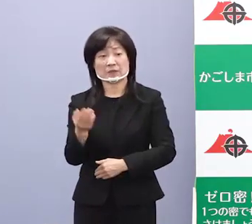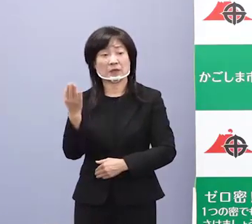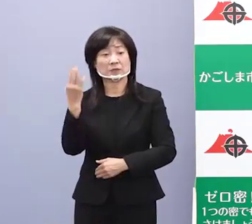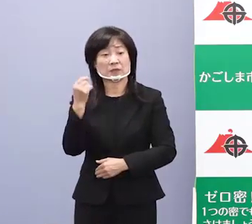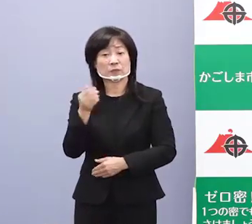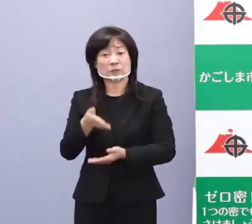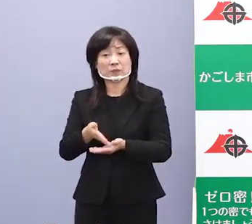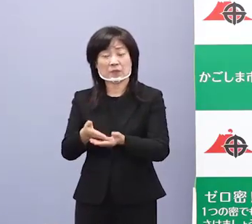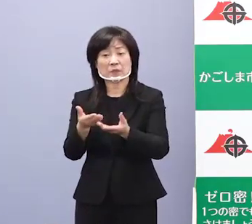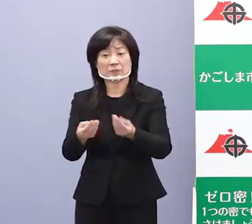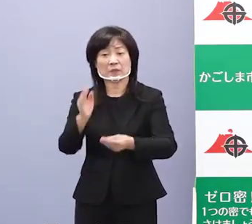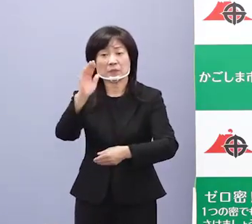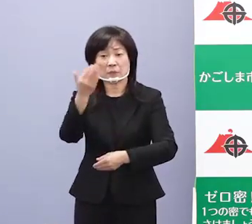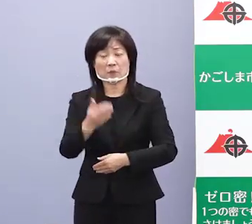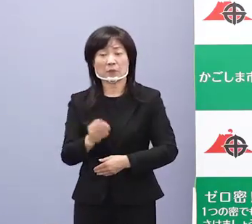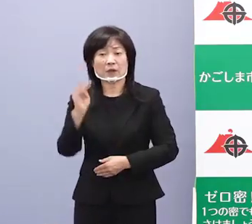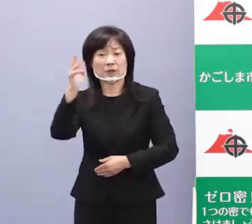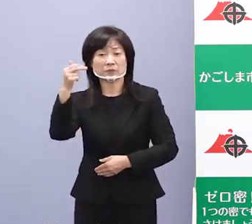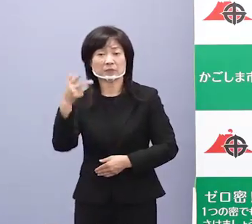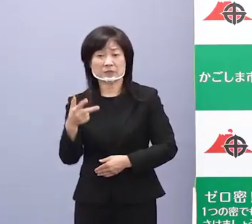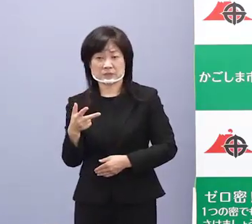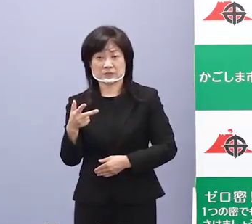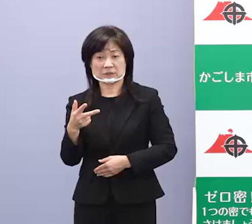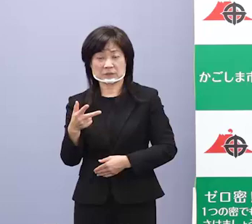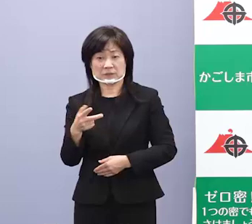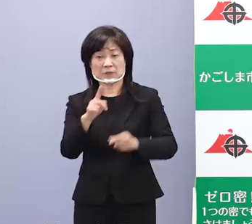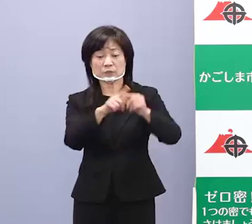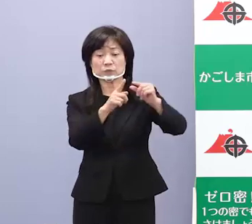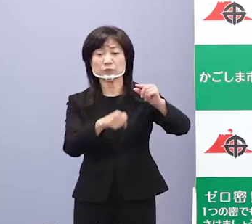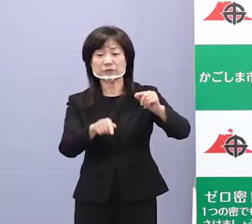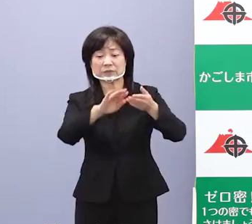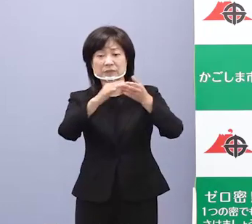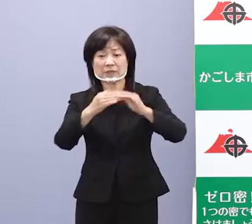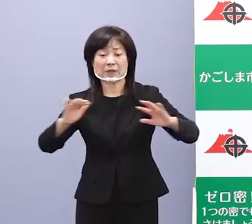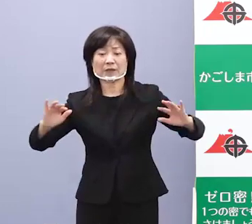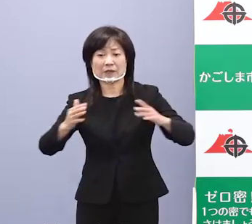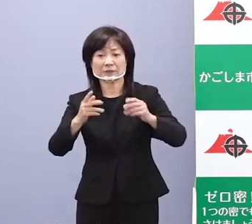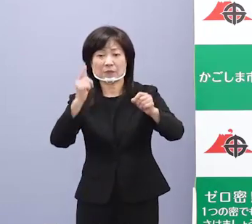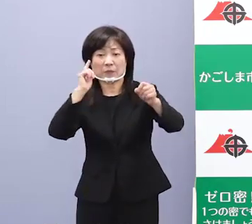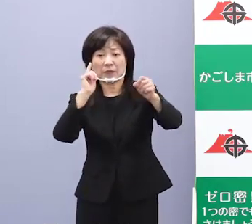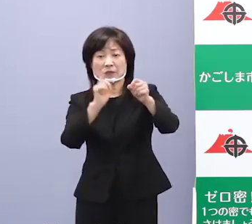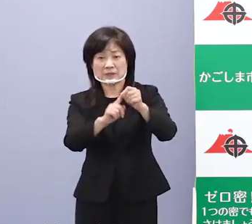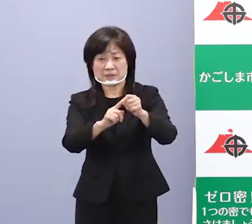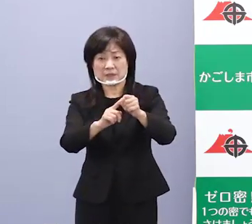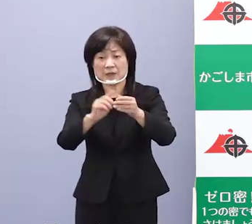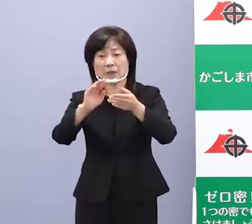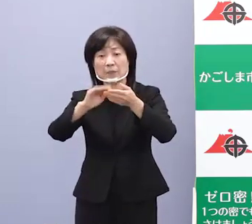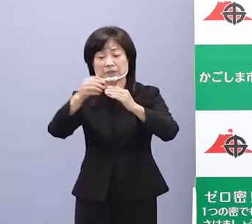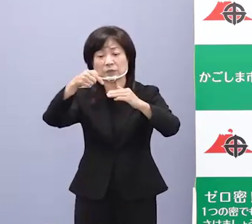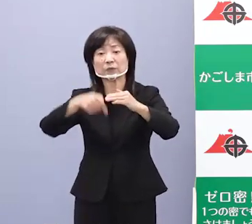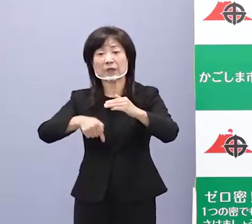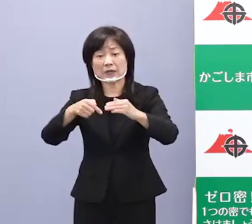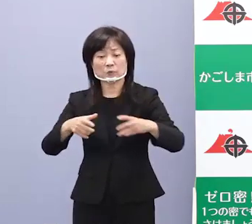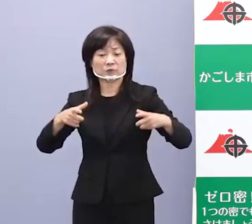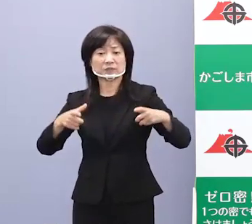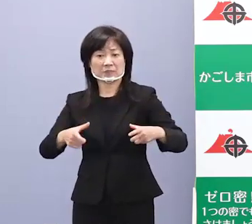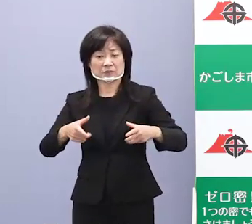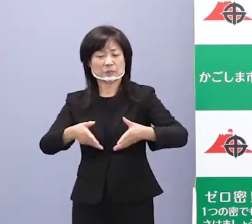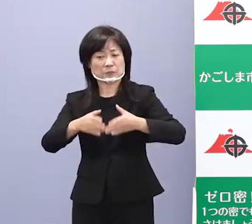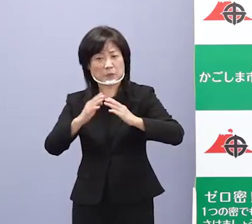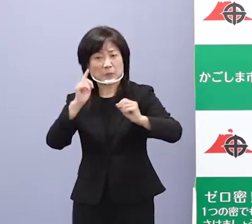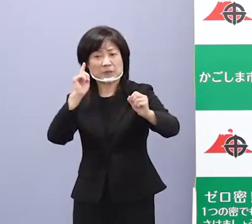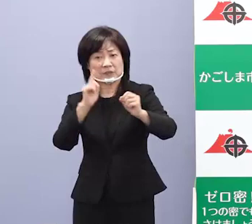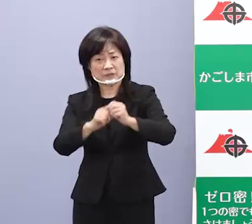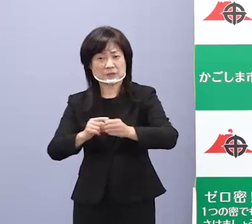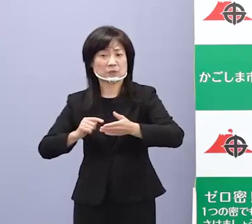少しお答えしましたけれども、鹿児島市としては中心市街地の活性化をめがけて街中のスタジアムの検討に取り組んできたわけであり